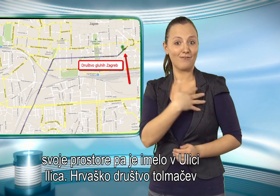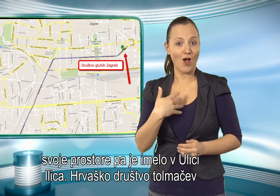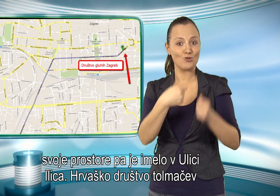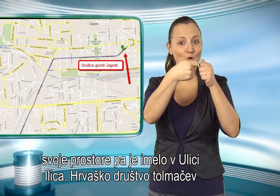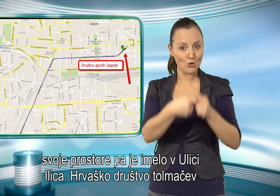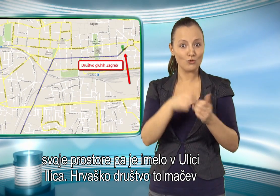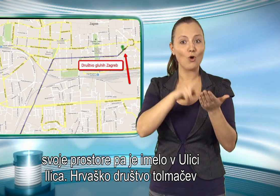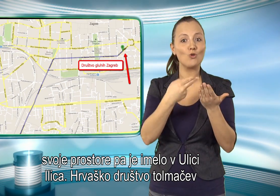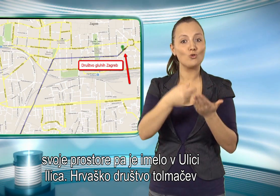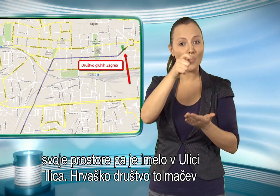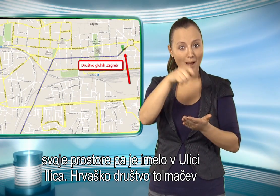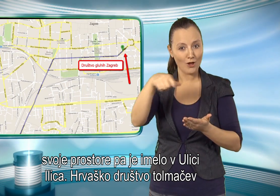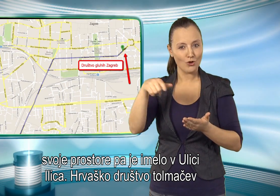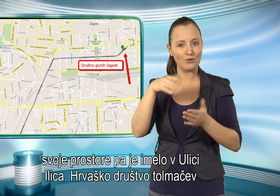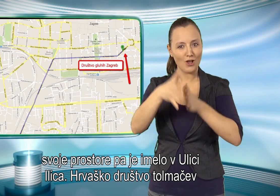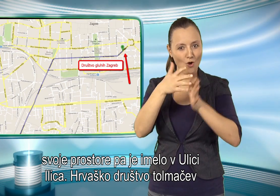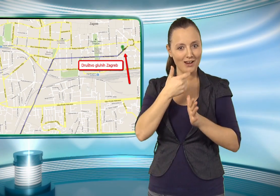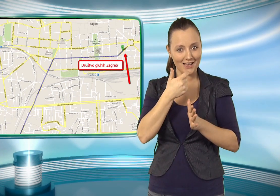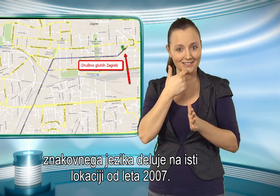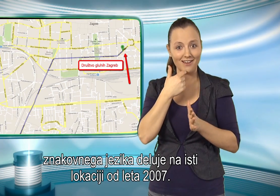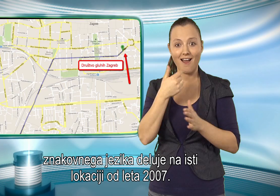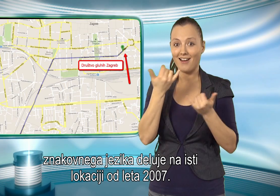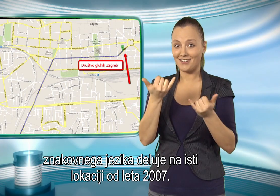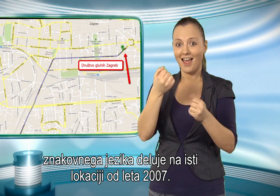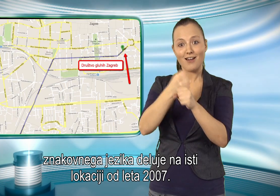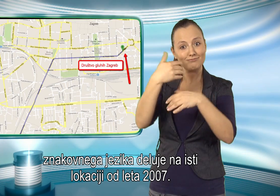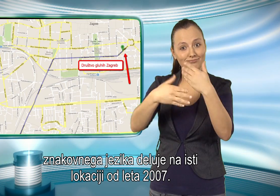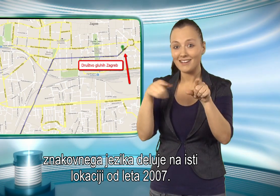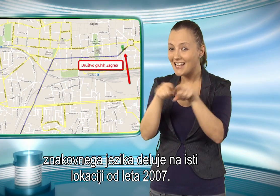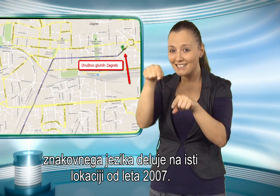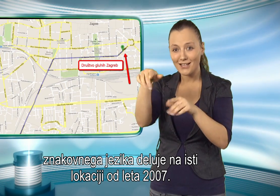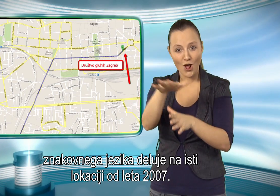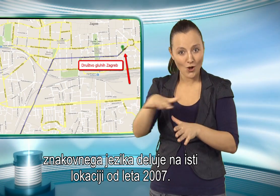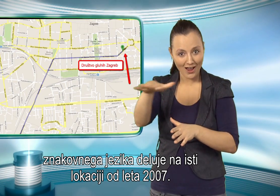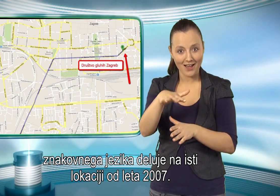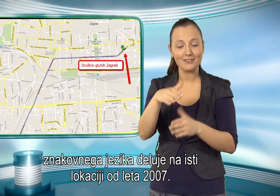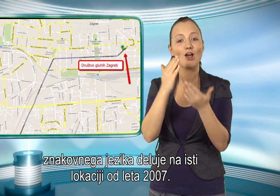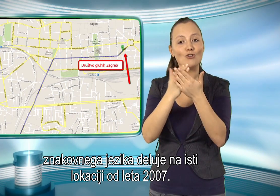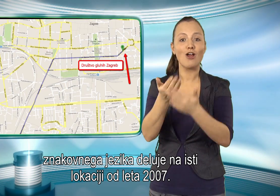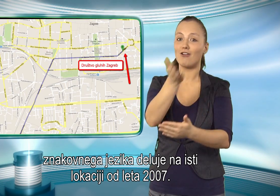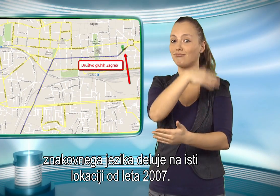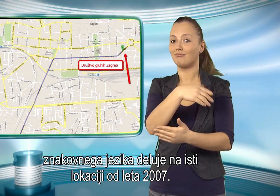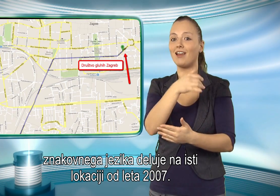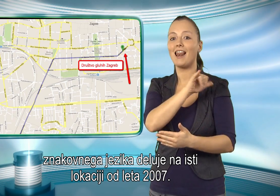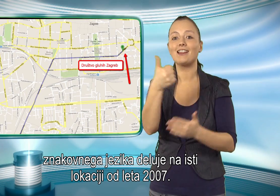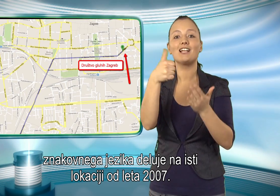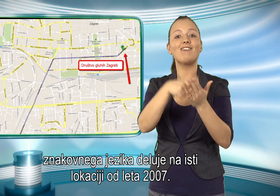Hrvaško društvo tolmačev znakovnega jezika deluje na isti lokaciji od leta 2007.